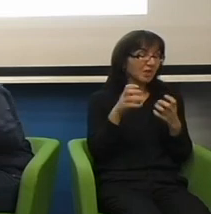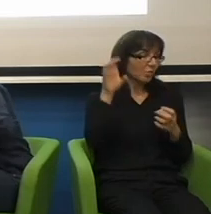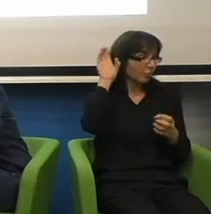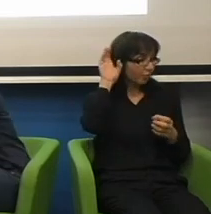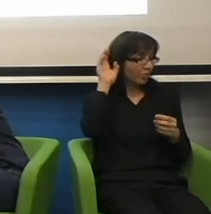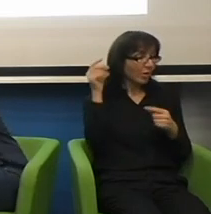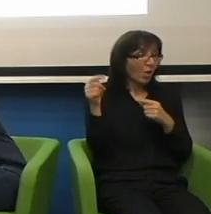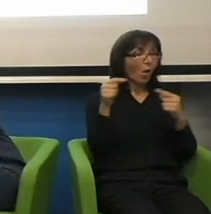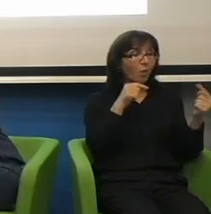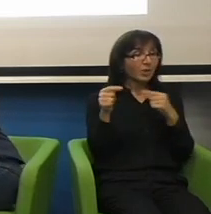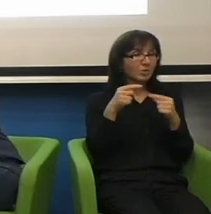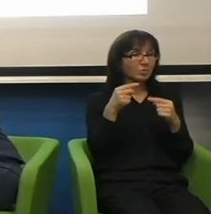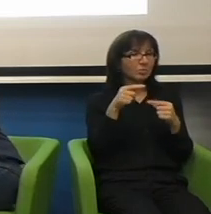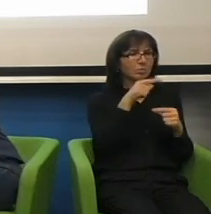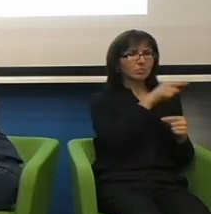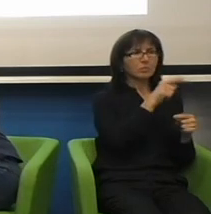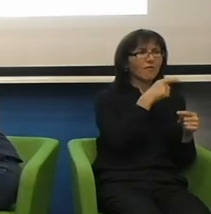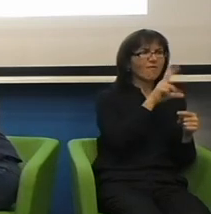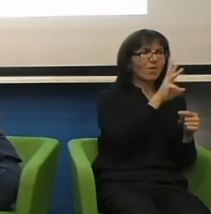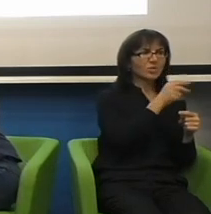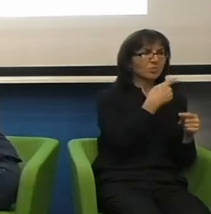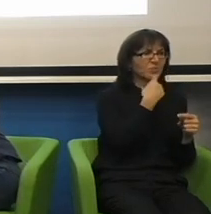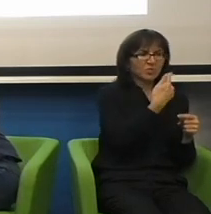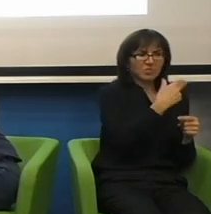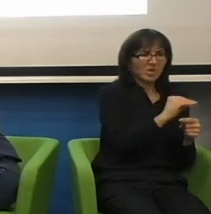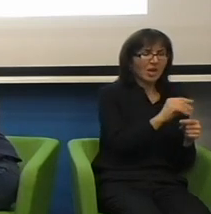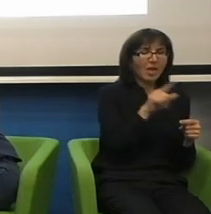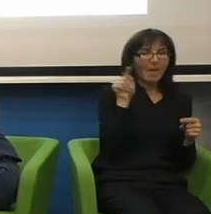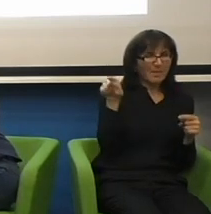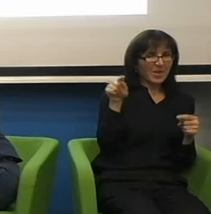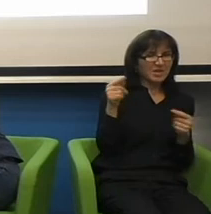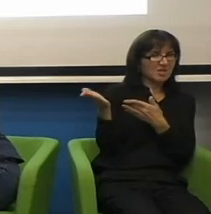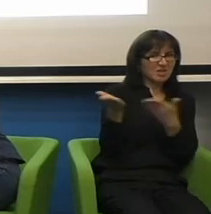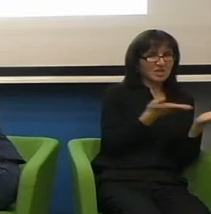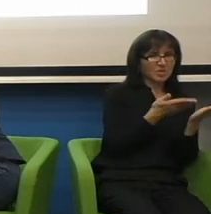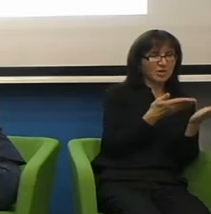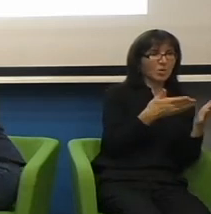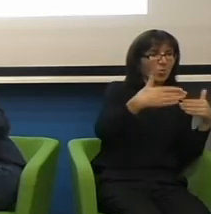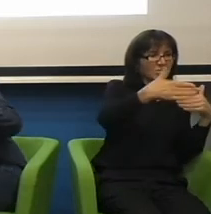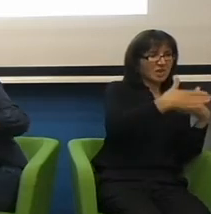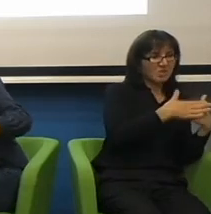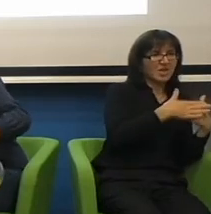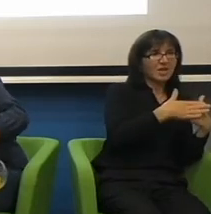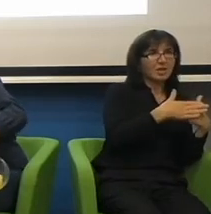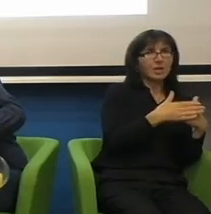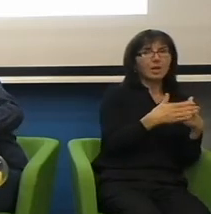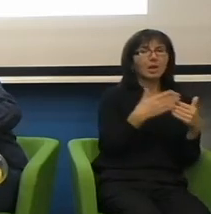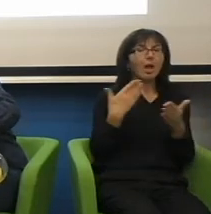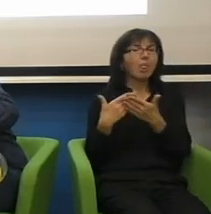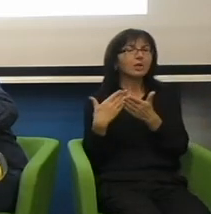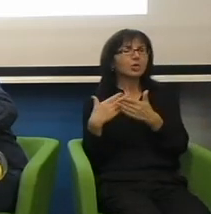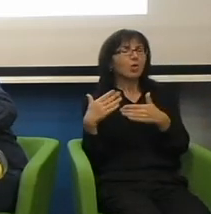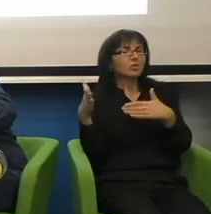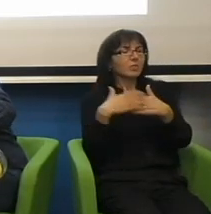nie. To są moi goście, a pani nie zapraszałam. To są obrady przy drzwiach zamkniętych. A przed kim je zamykacie? Przed